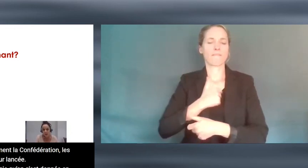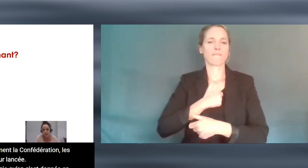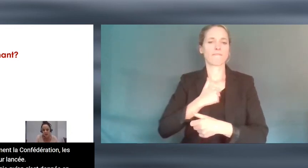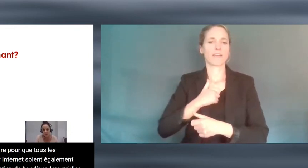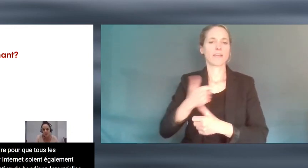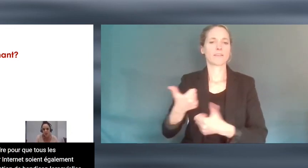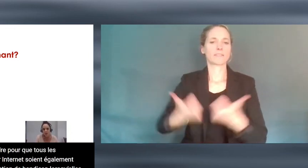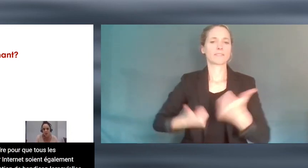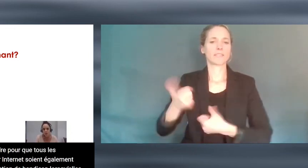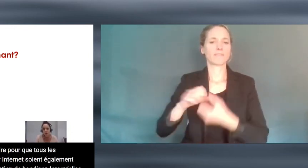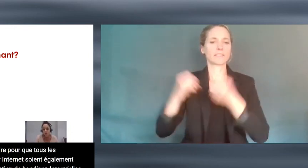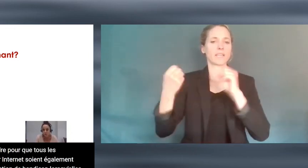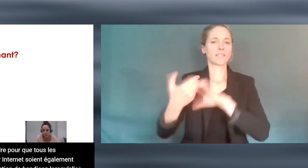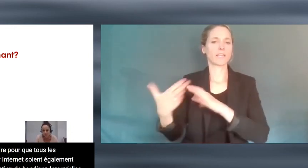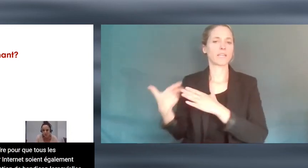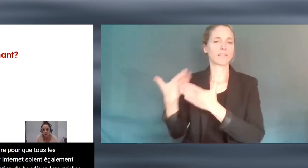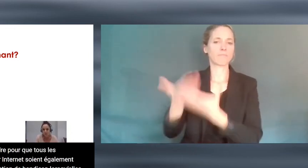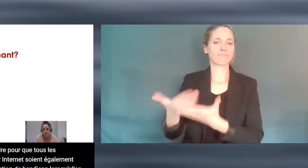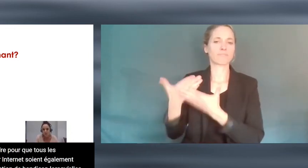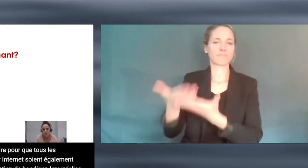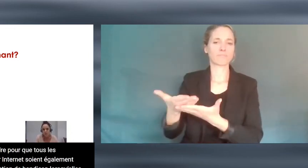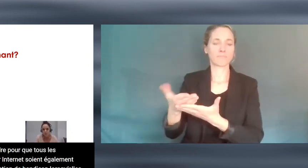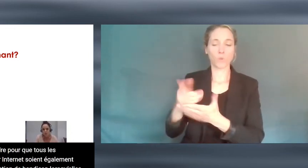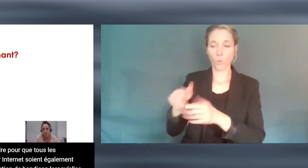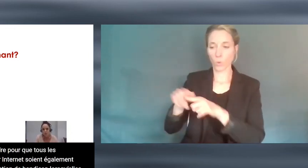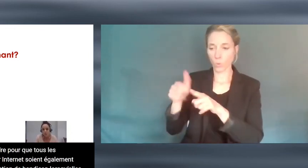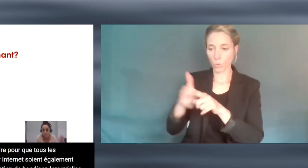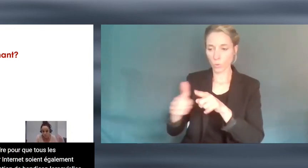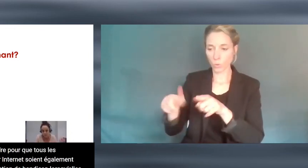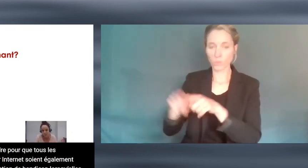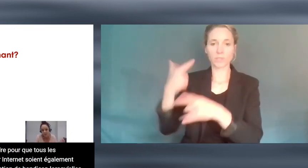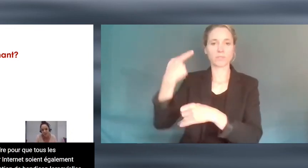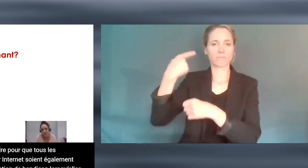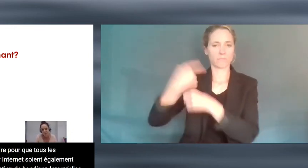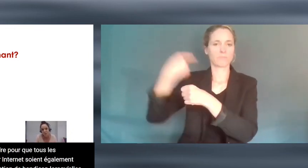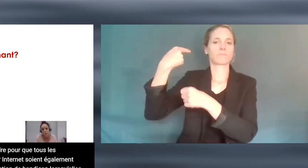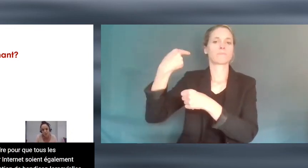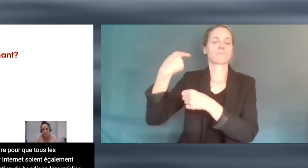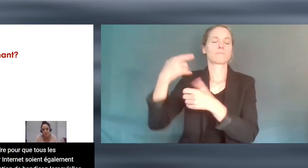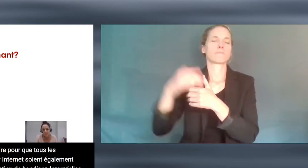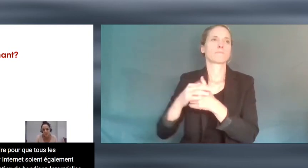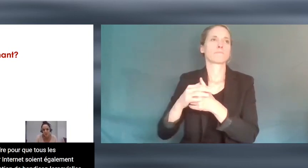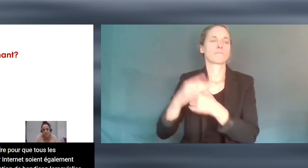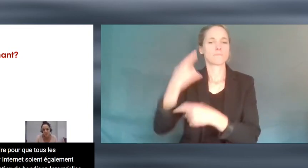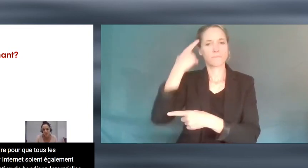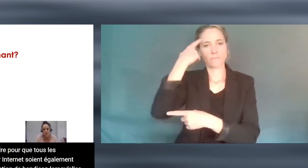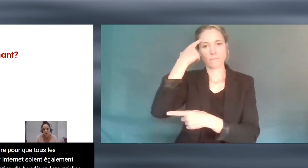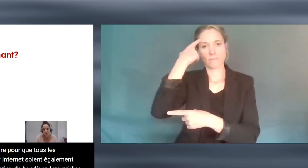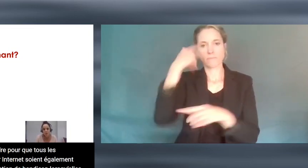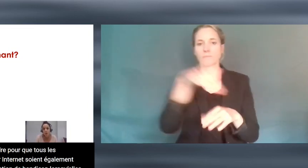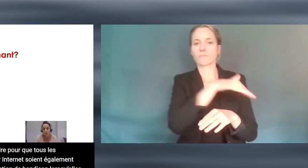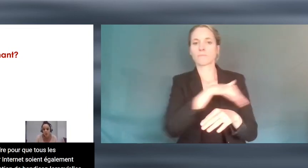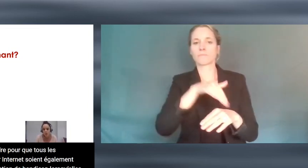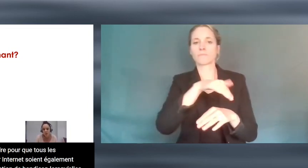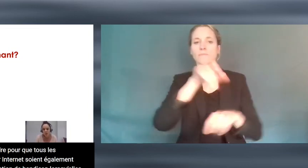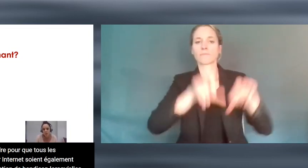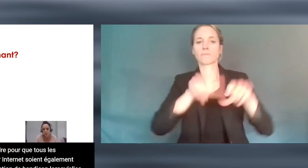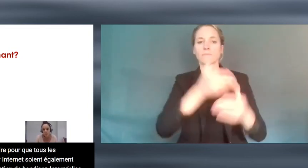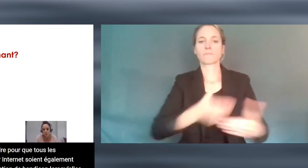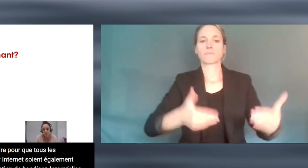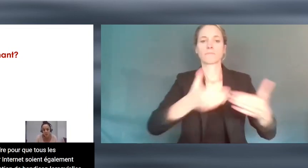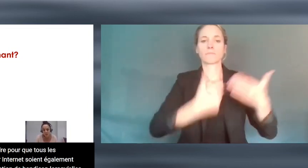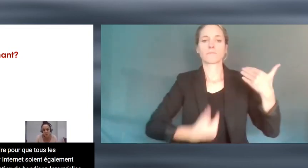soient également contraints de penser aux personnes en situation de handicap